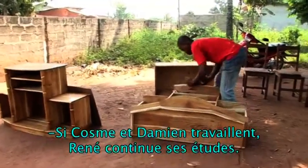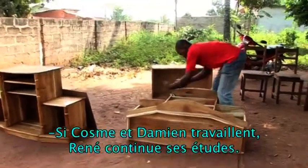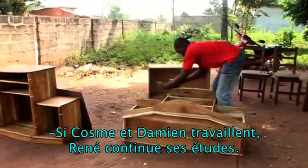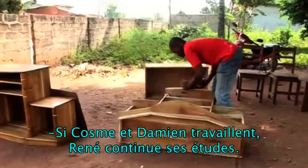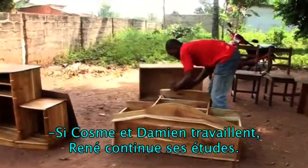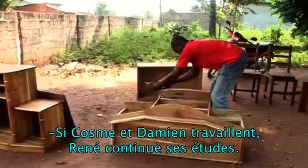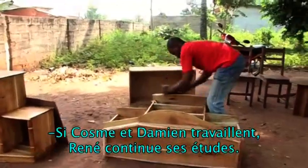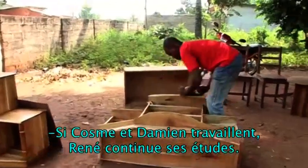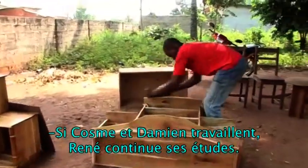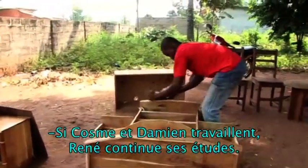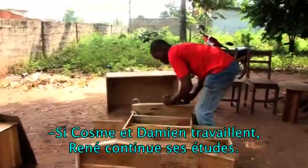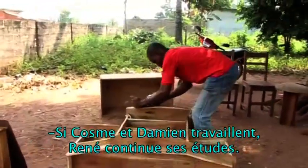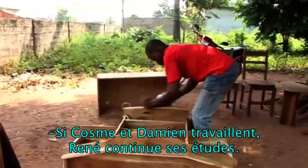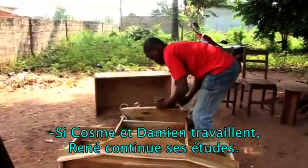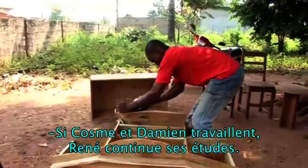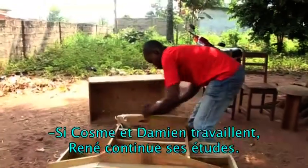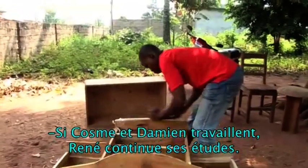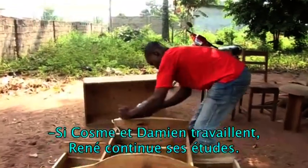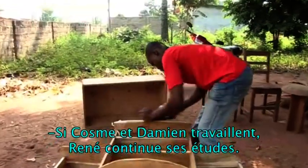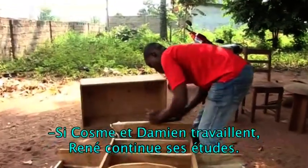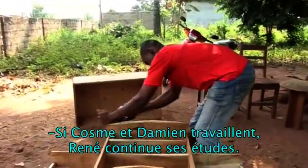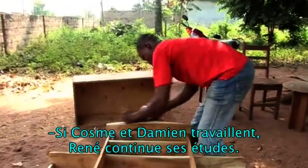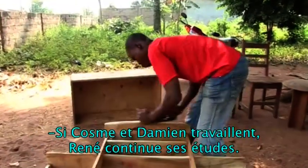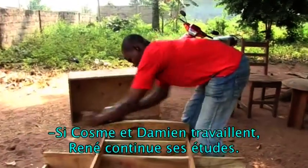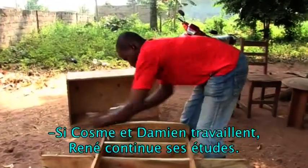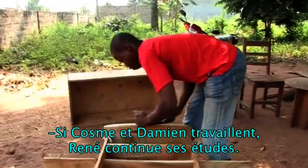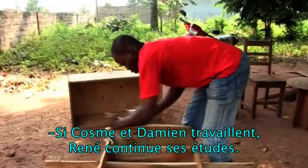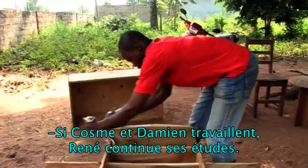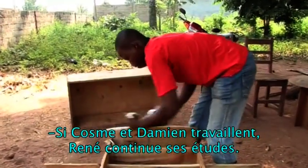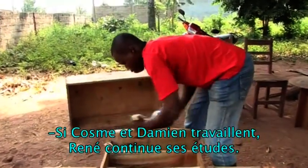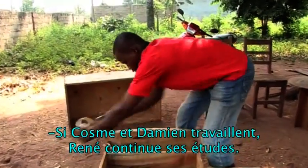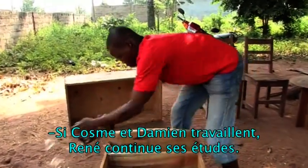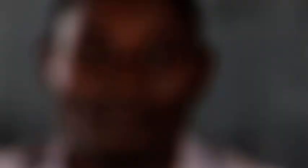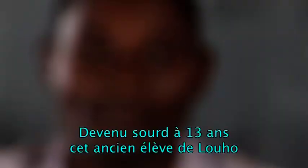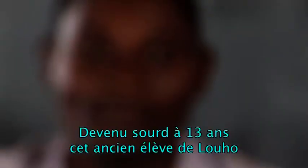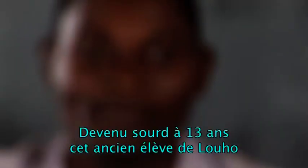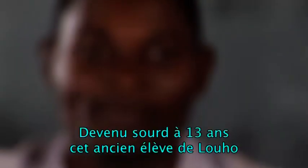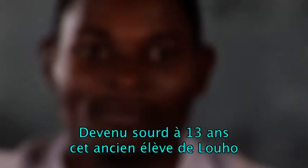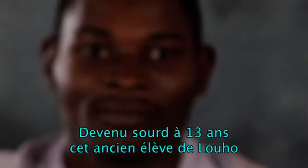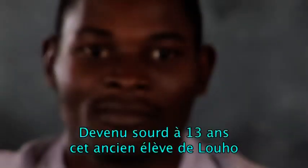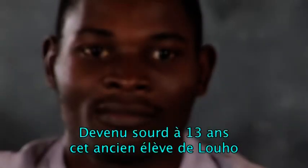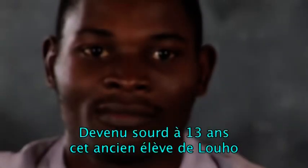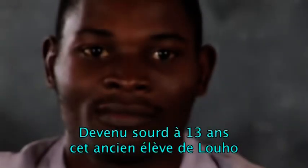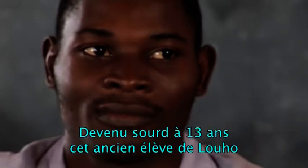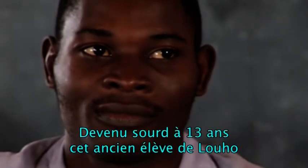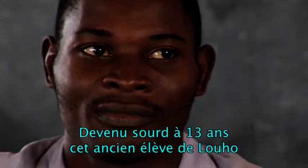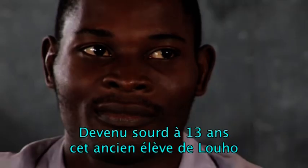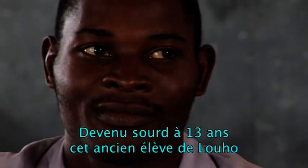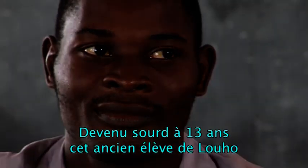Cosme et Damien se sont lancés avec succès dans la vie active. René a lui choisi de poursuivre ses études. Devenu sourd à l'âge de 13